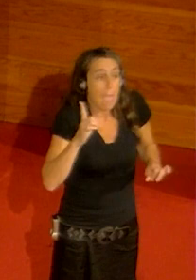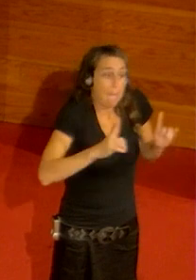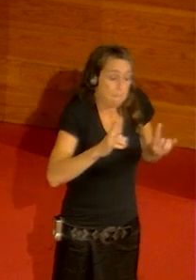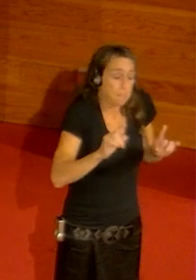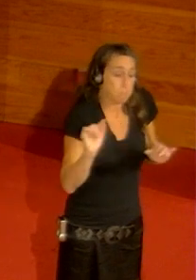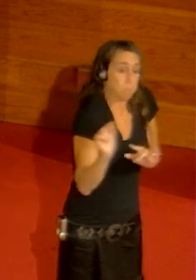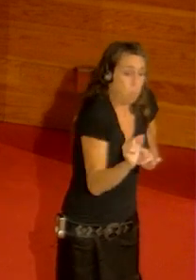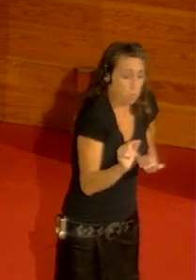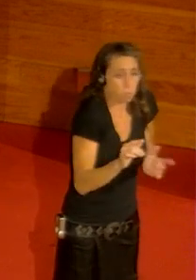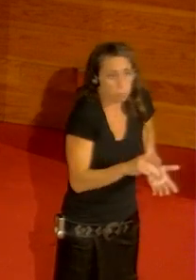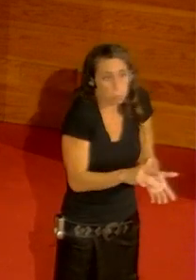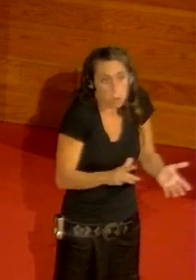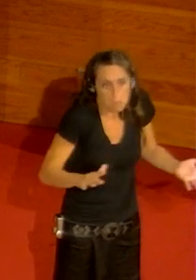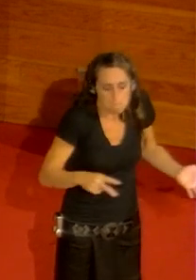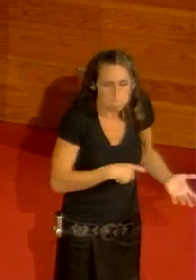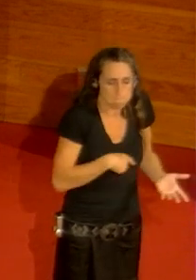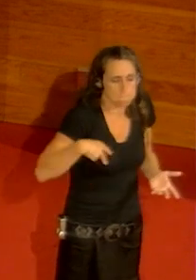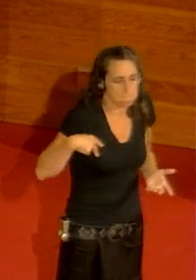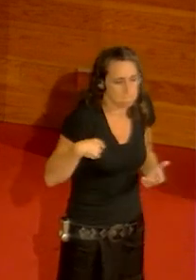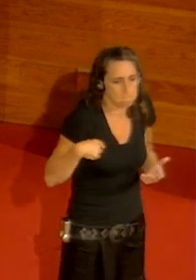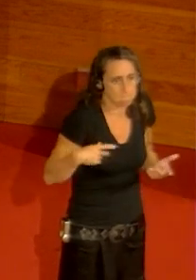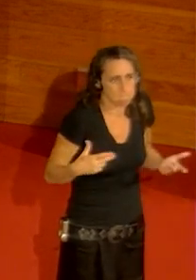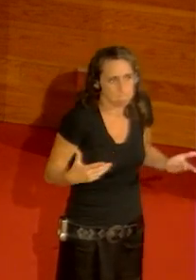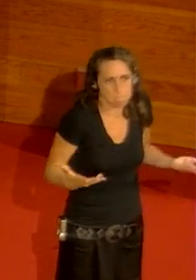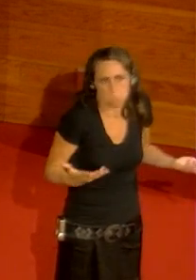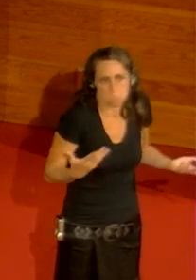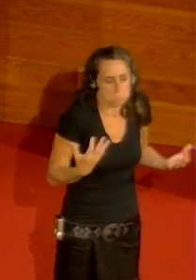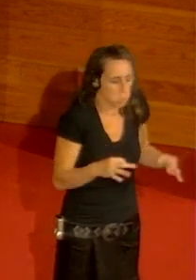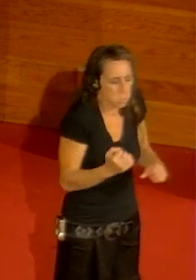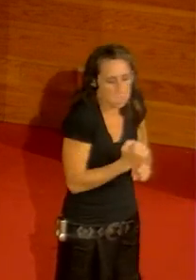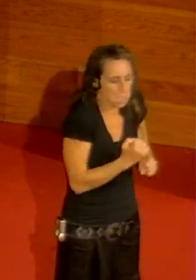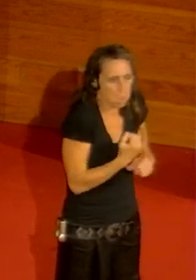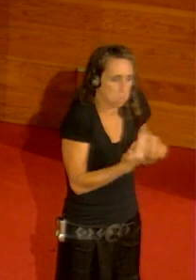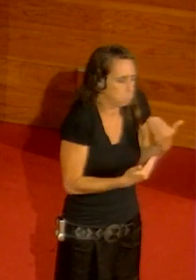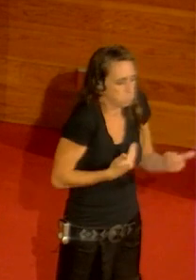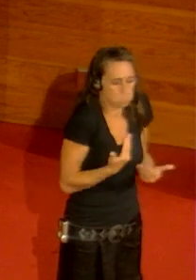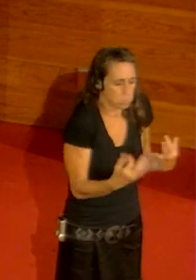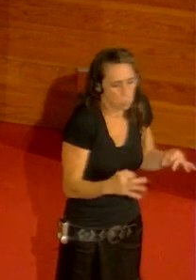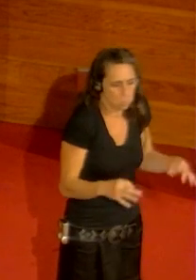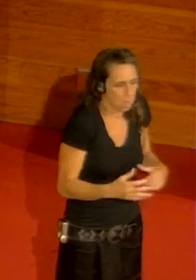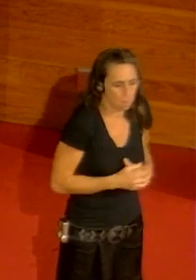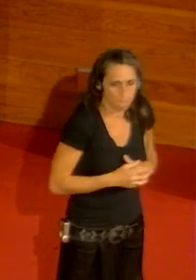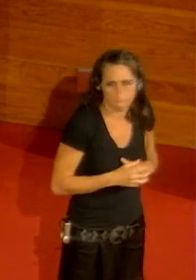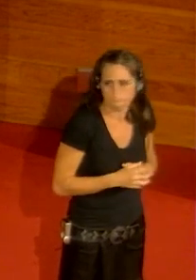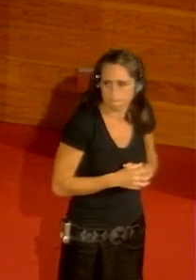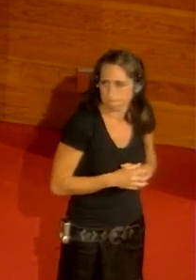de cosas pero en general puedes hacer tu trabajo con relativa normalidad